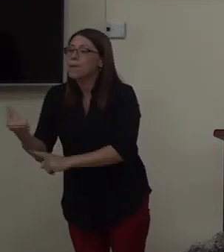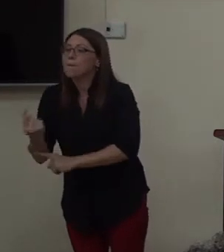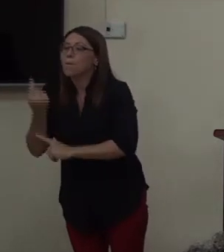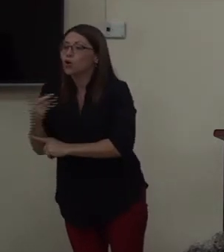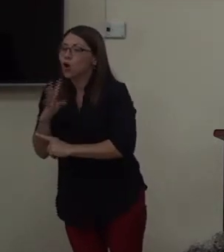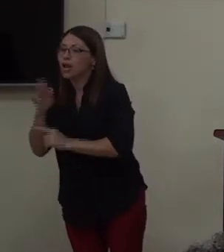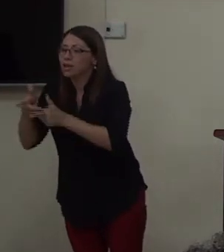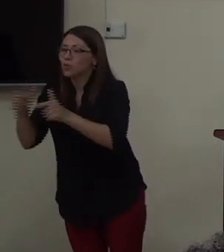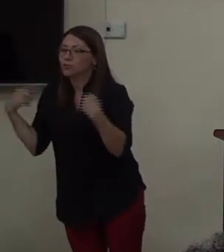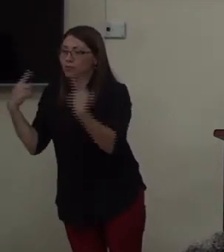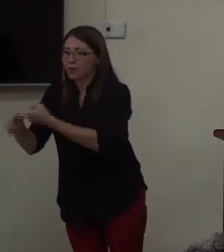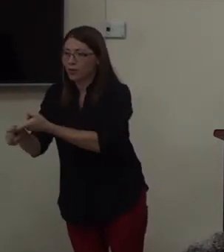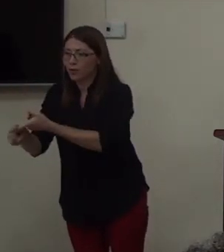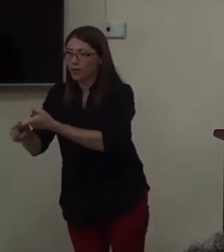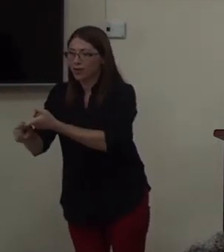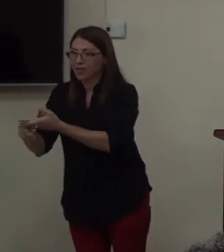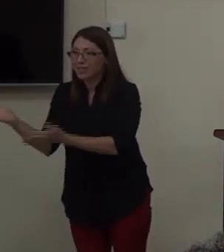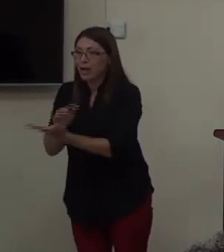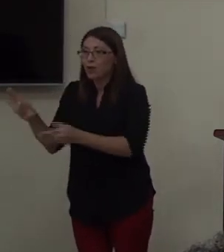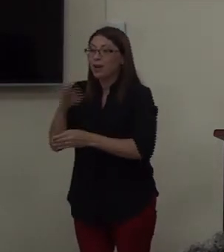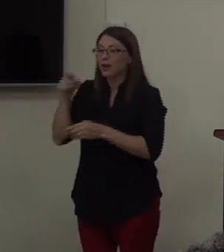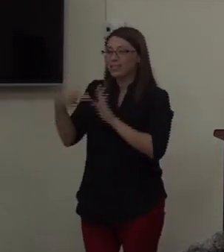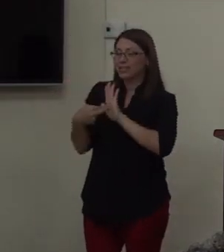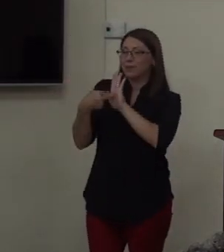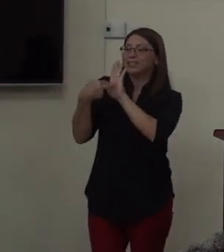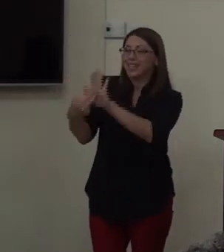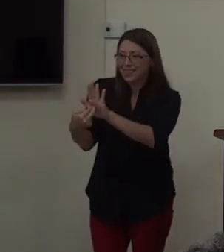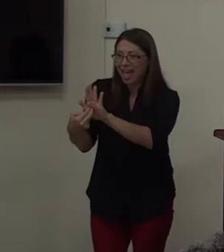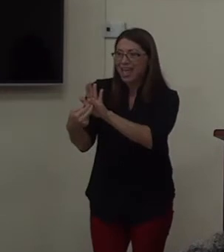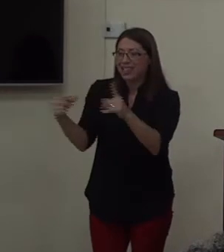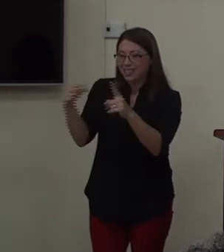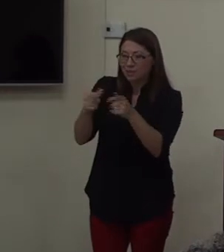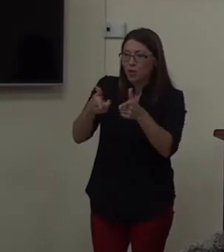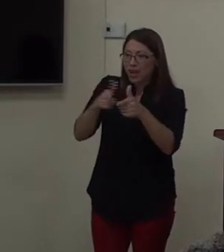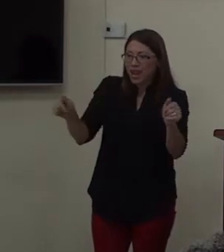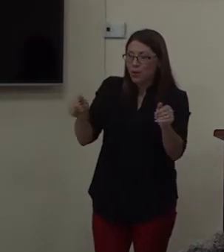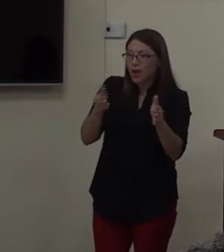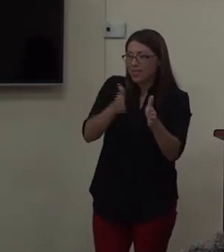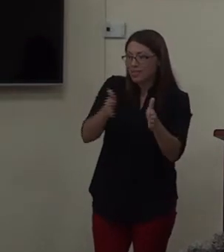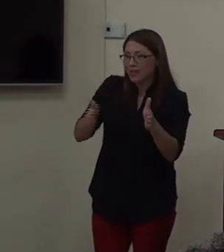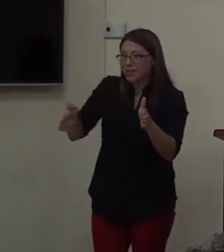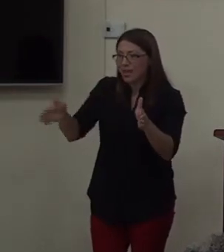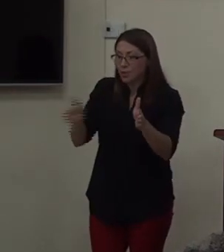manera representa el término lengua en desplazamiento, ¿verdad? Está en ese proceso de estar siendo desplazada por la